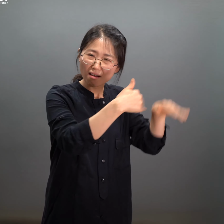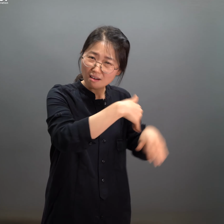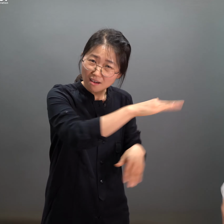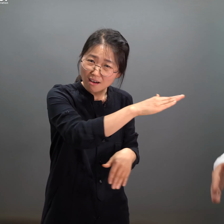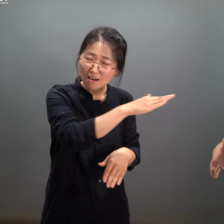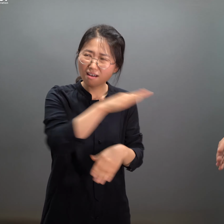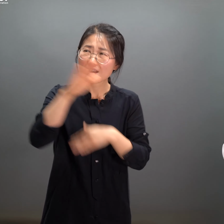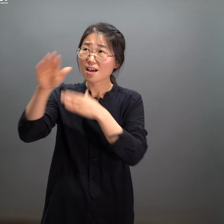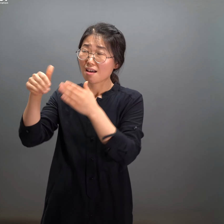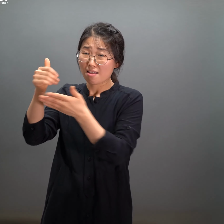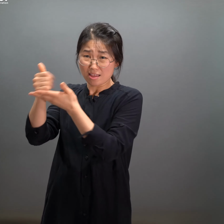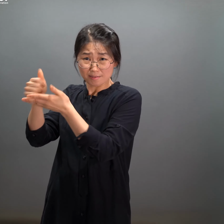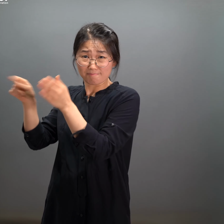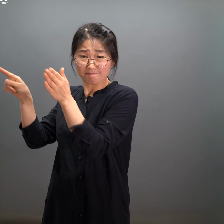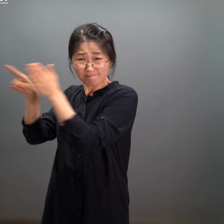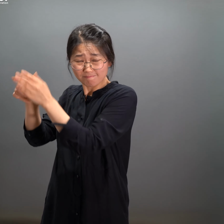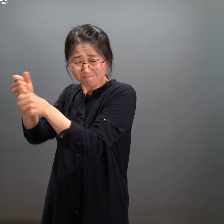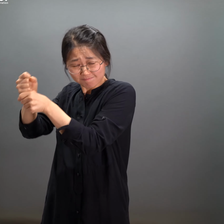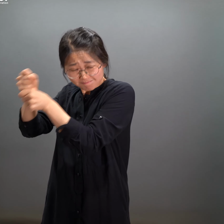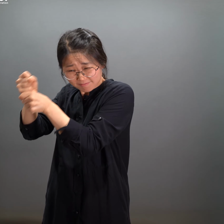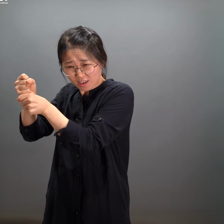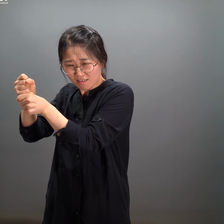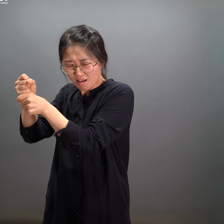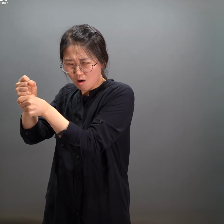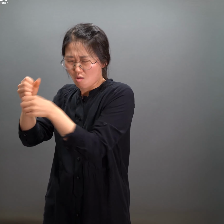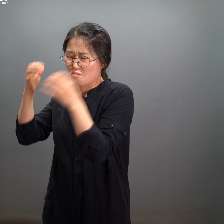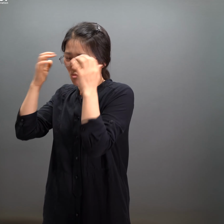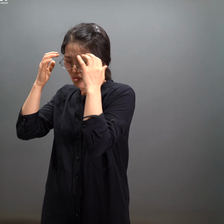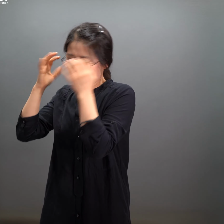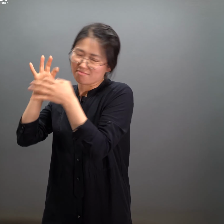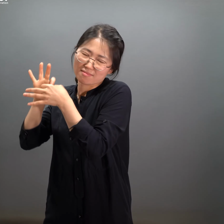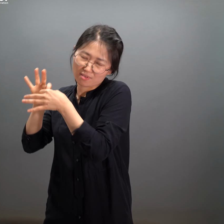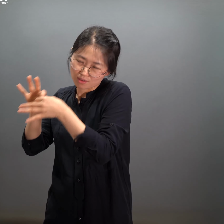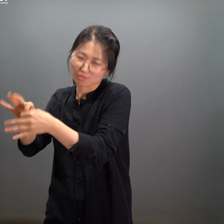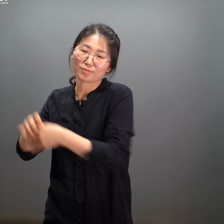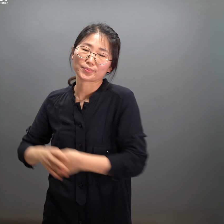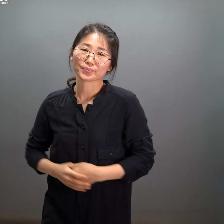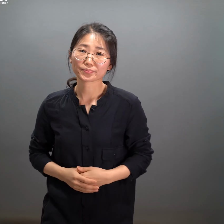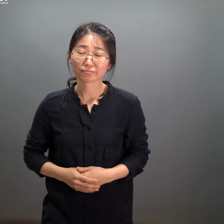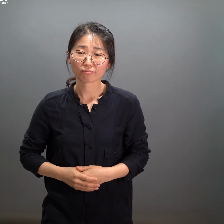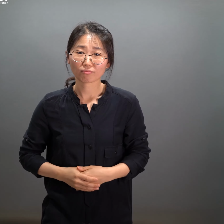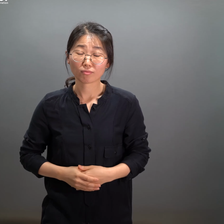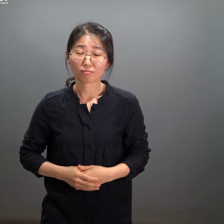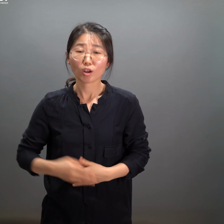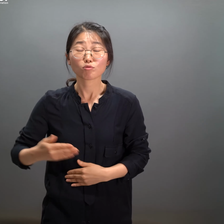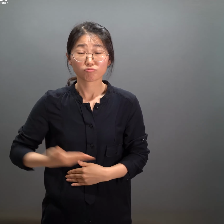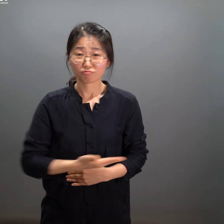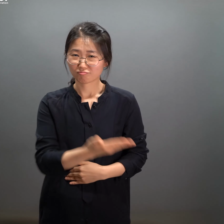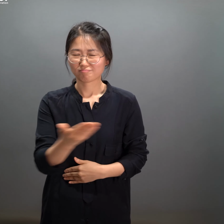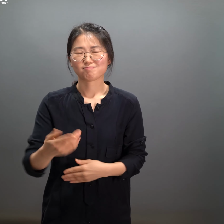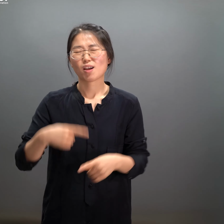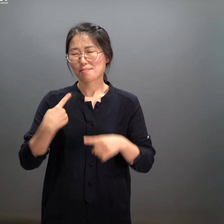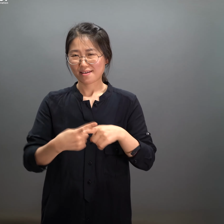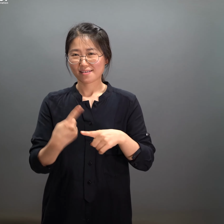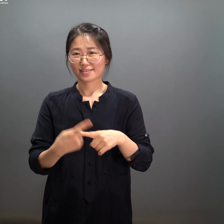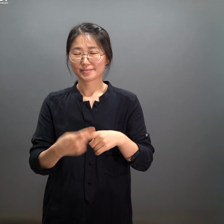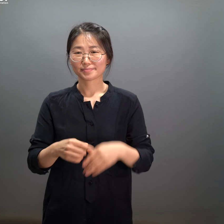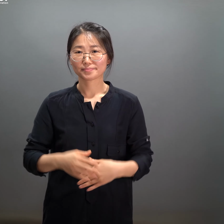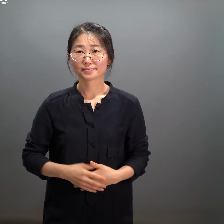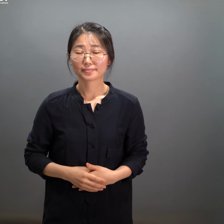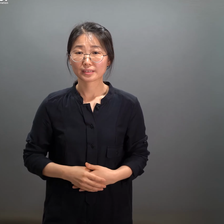않았던 사람들은 계속 고난의 길을 걸어가는 것이죠. 우리의 신앙생활도 마찬가지 아닌가요?